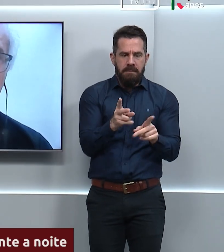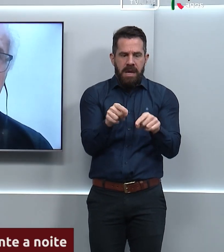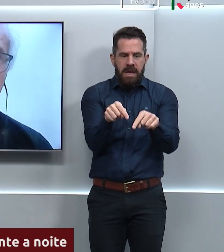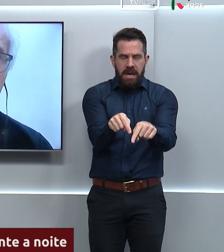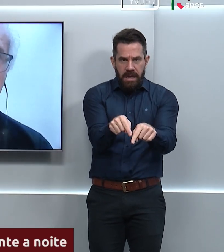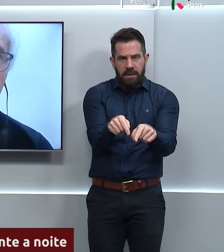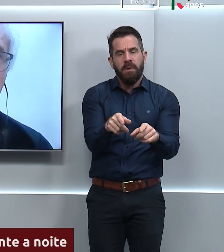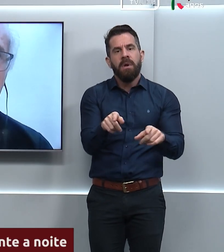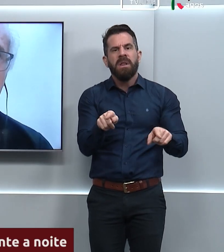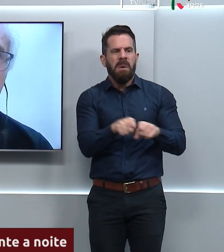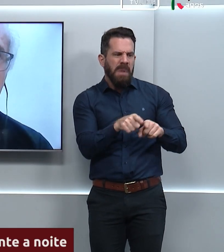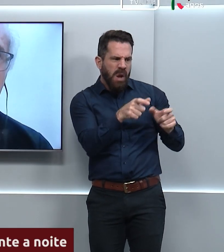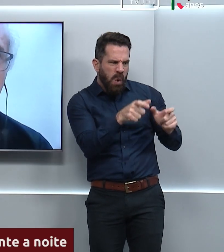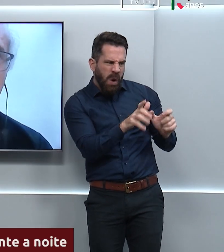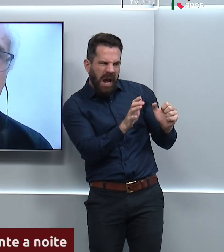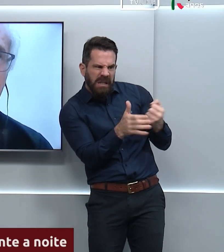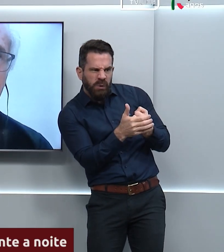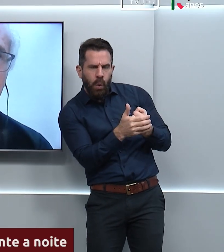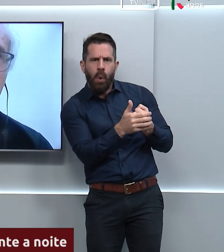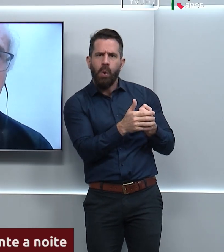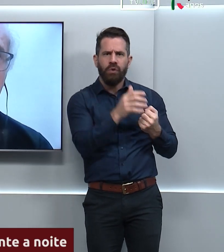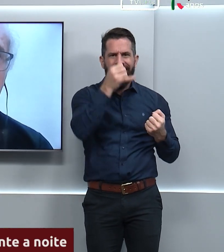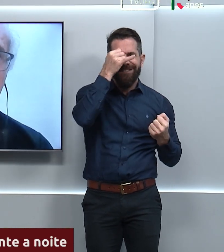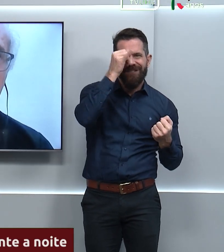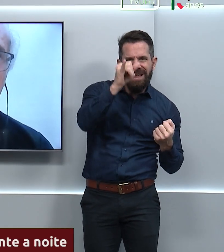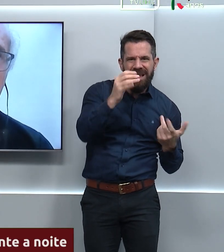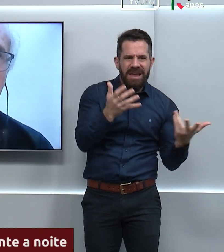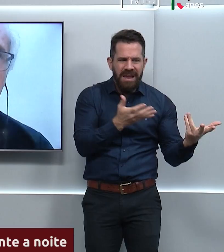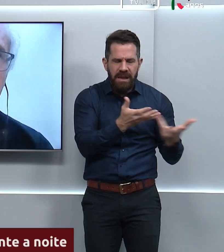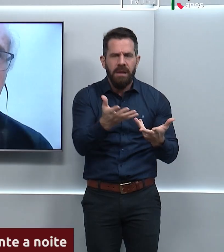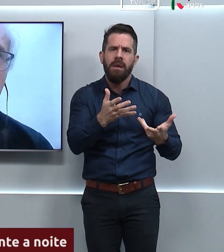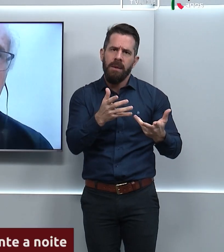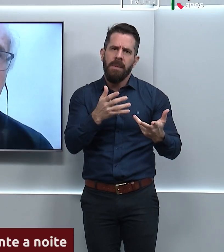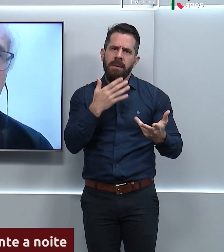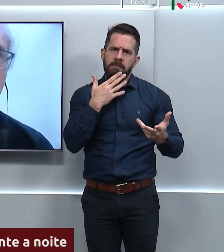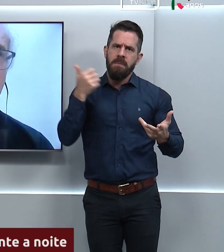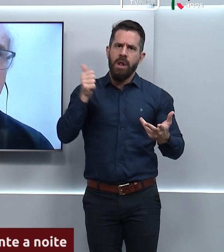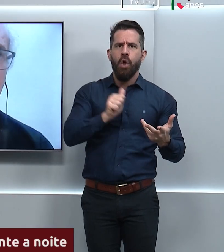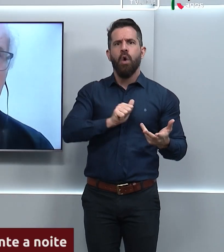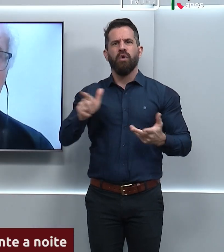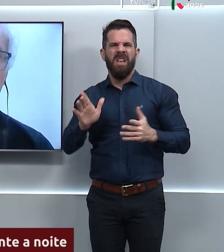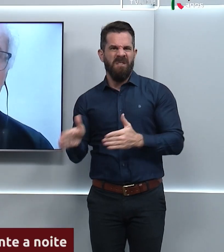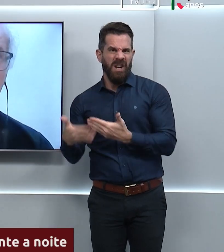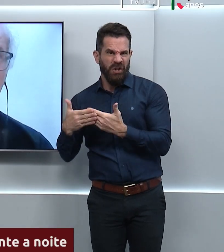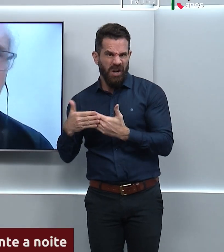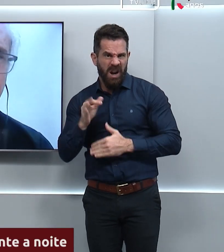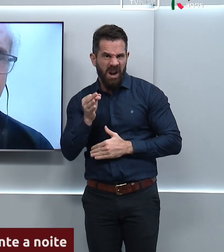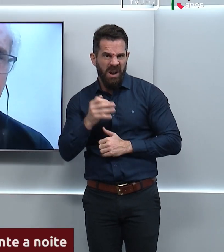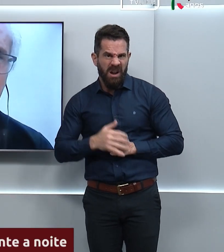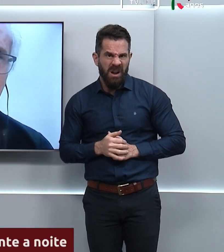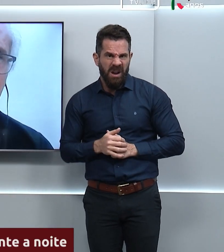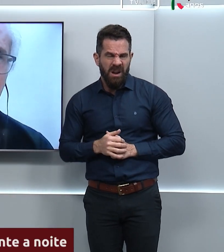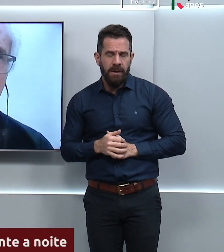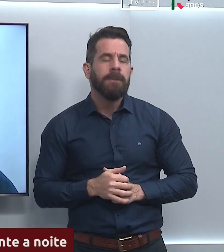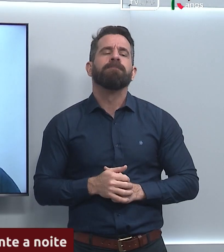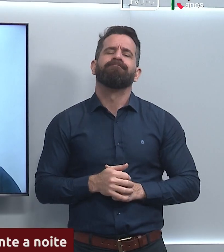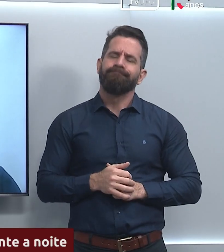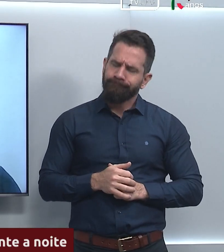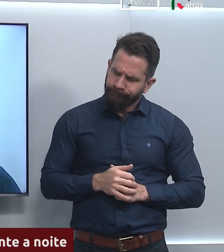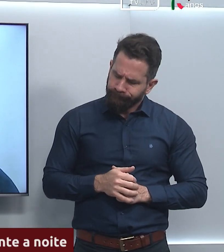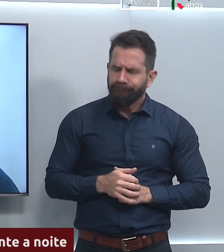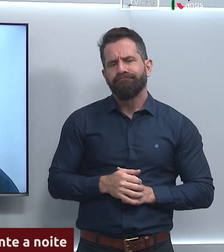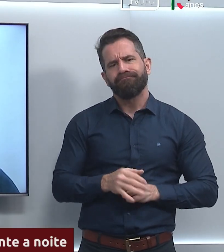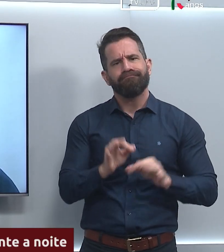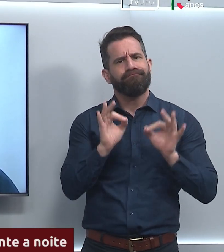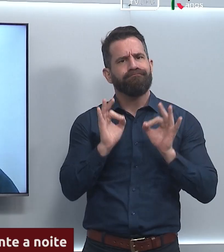criminosa, isso poderia ser mais efetivo do que fechar esses espaços? Exato, muito mais efetivo.